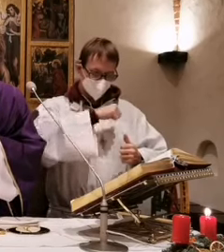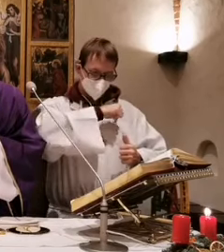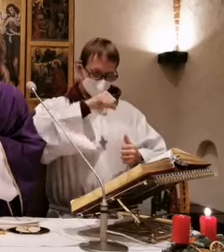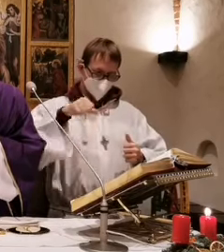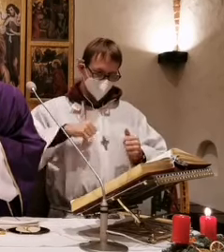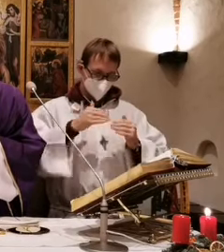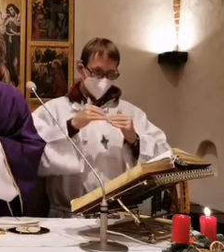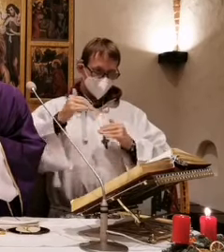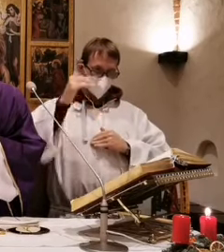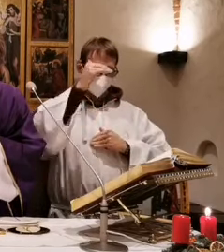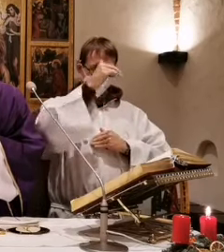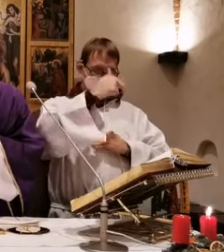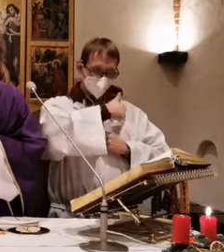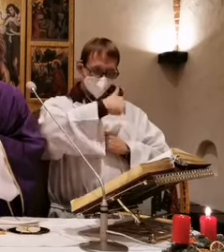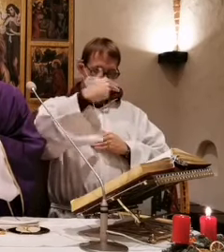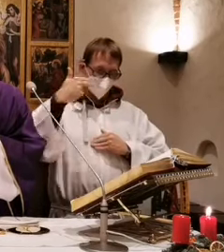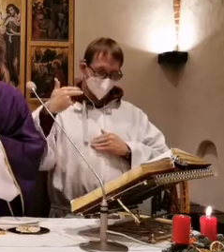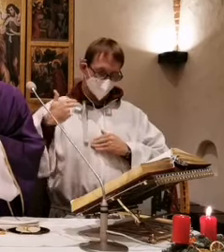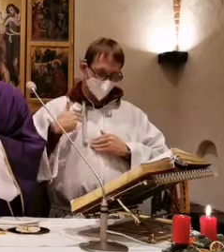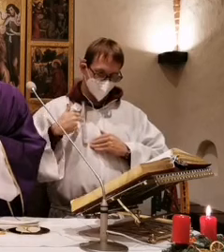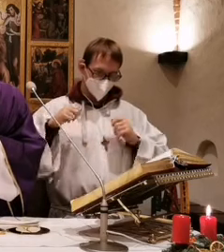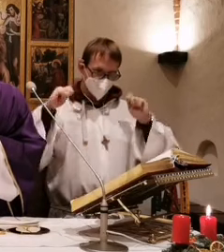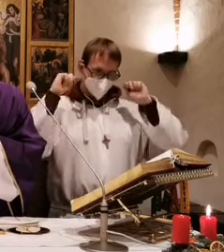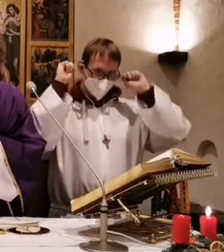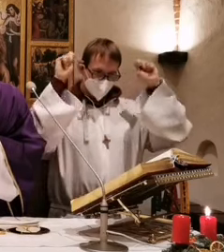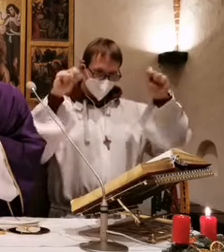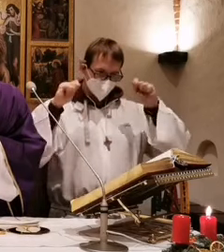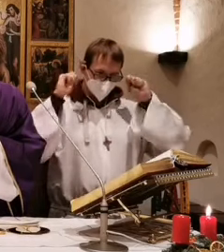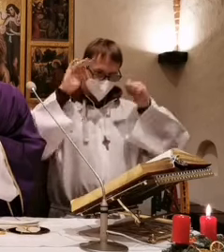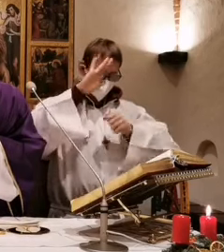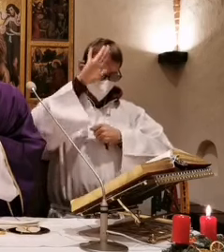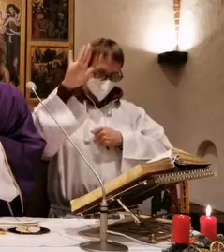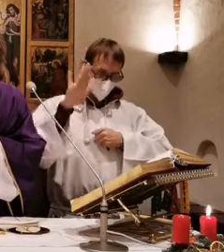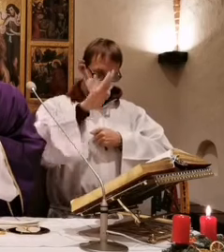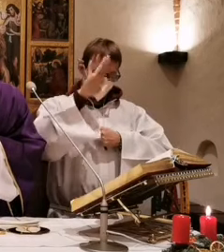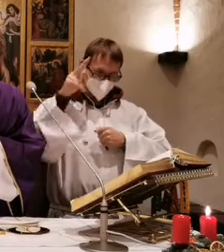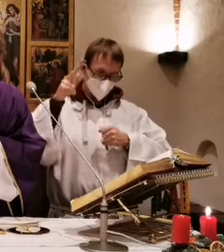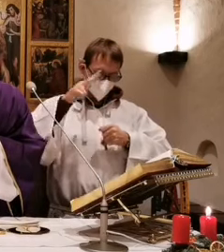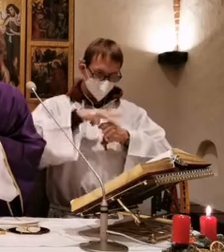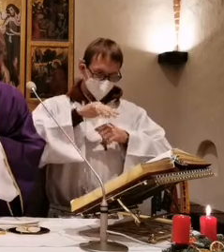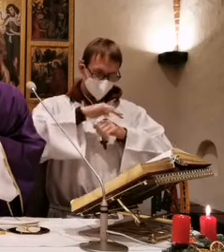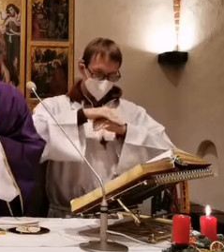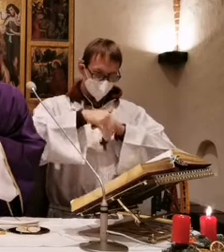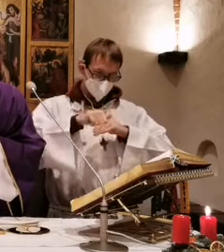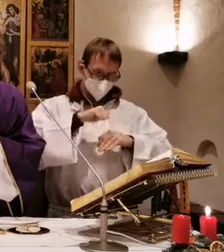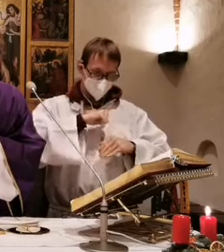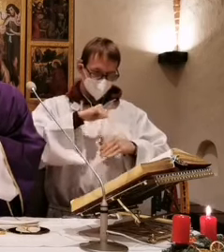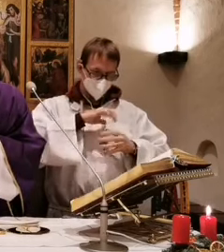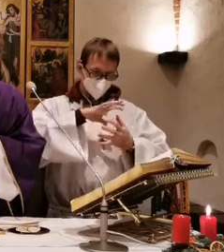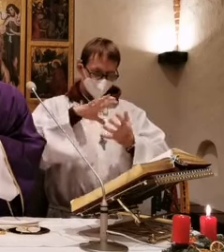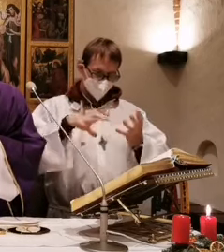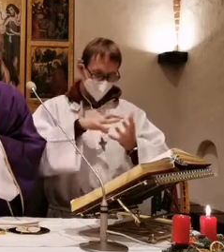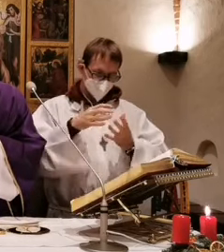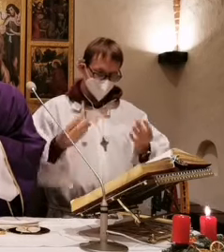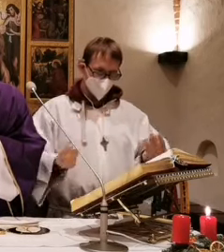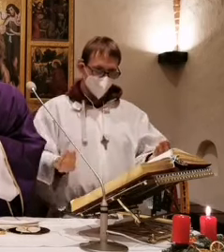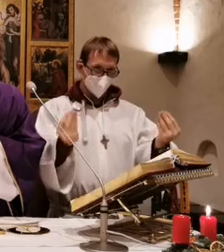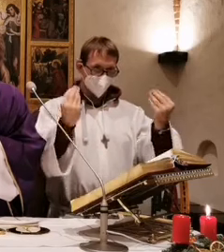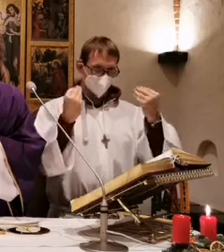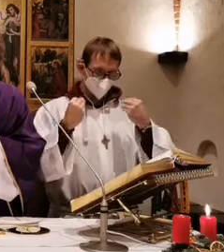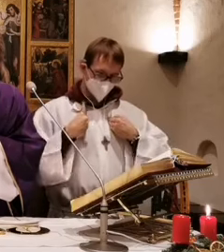zmiłuj się nad nami. Baranku Boży, który gładzisz grzechy świata,